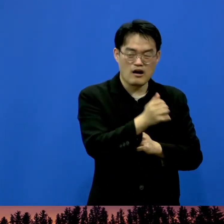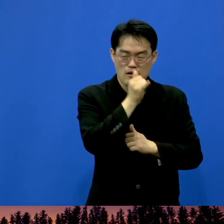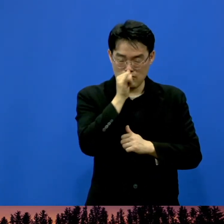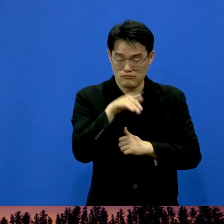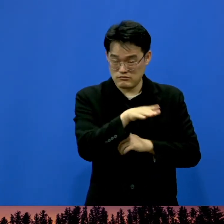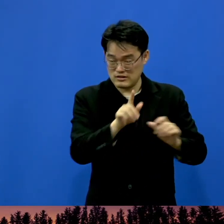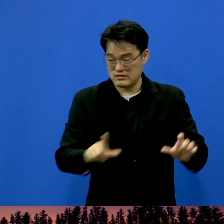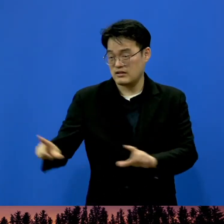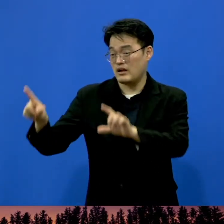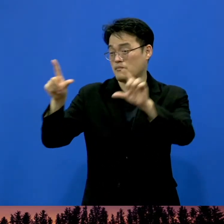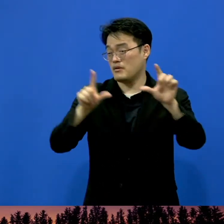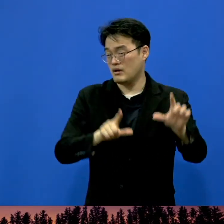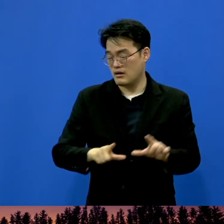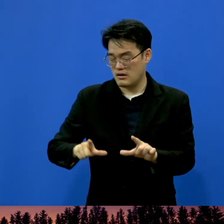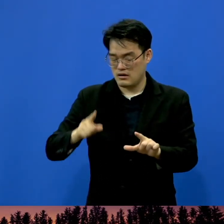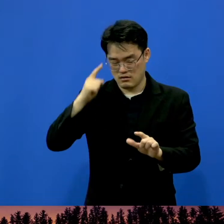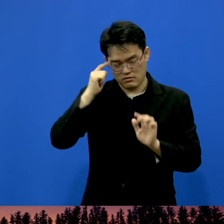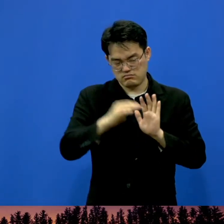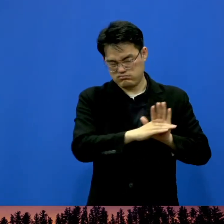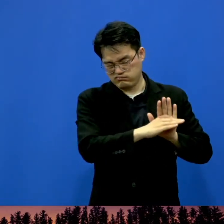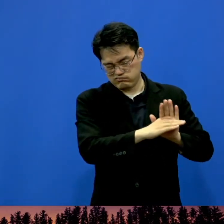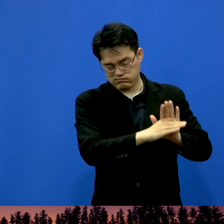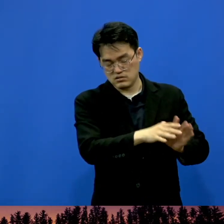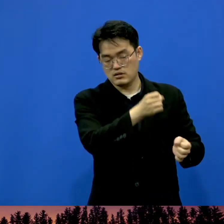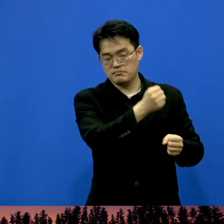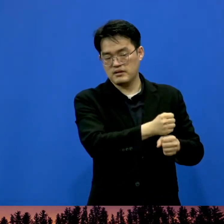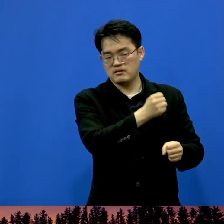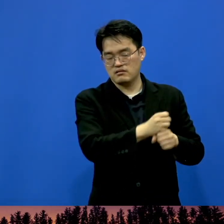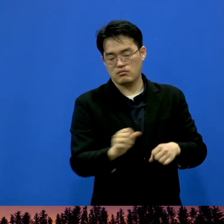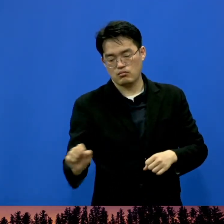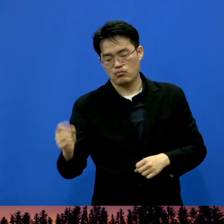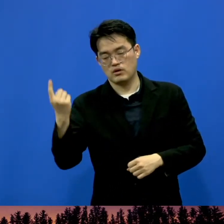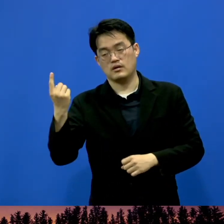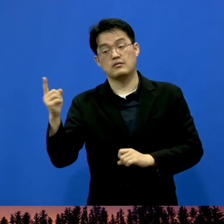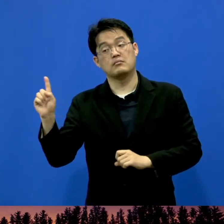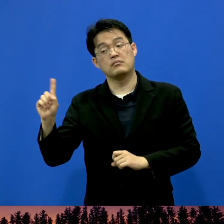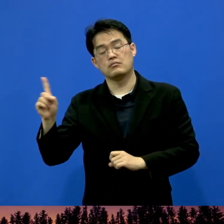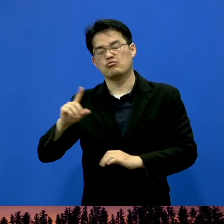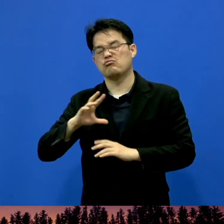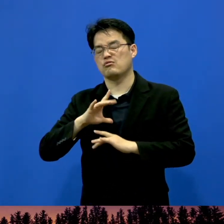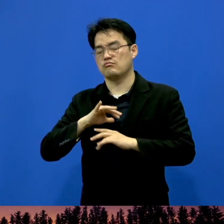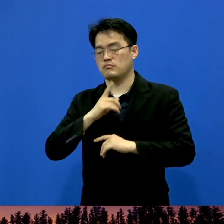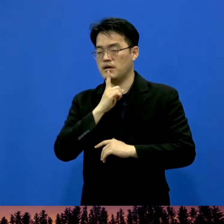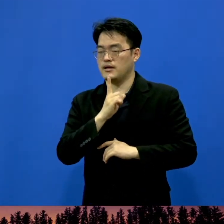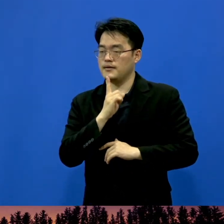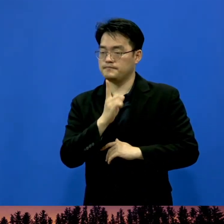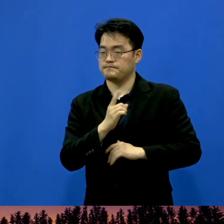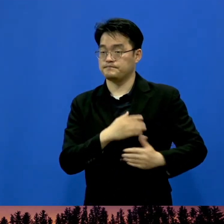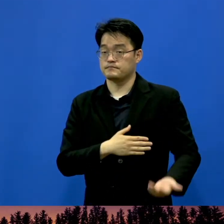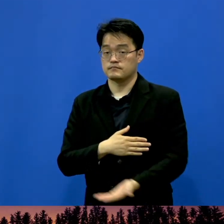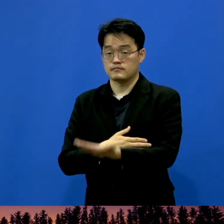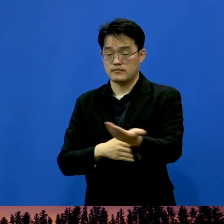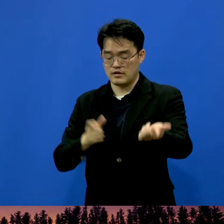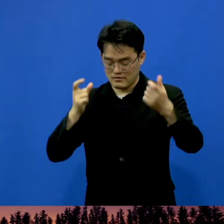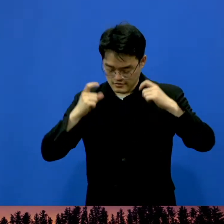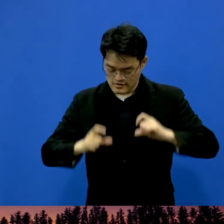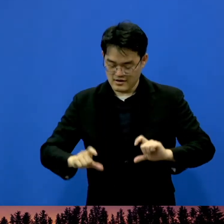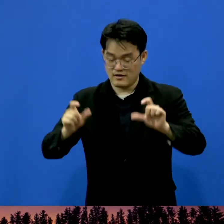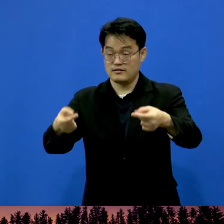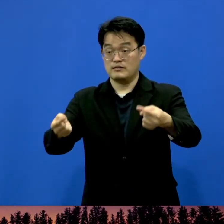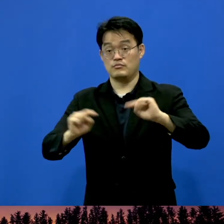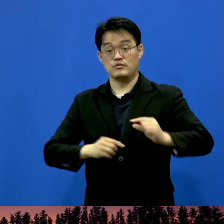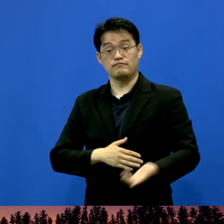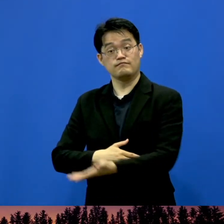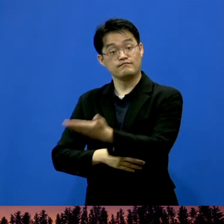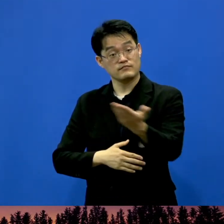삶을 이렇게 부정적으로 몰고 가는 그 요인 중에 하나가 이 두려움이라고 하는 것이죠. 여러분, 이 철학에 와서 우리가 은혜를 받는 것도